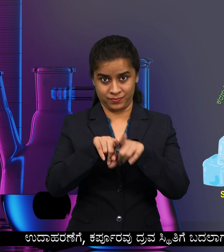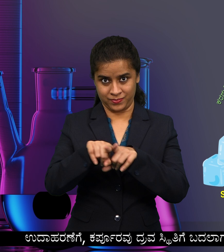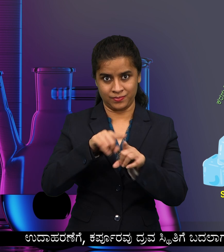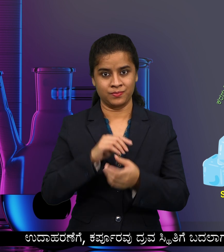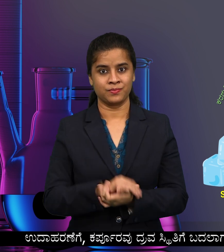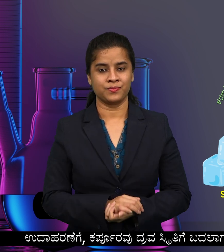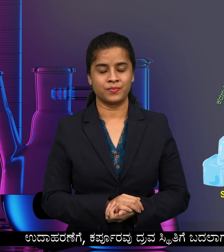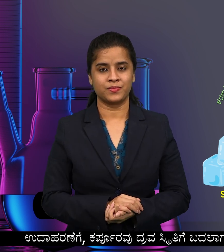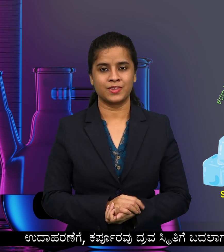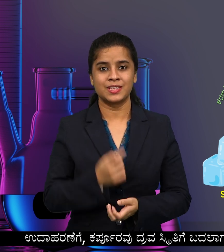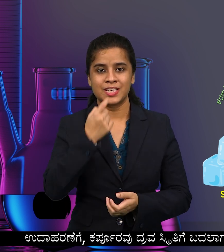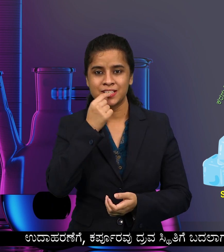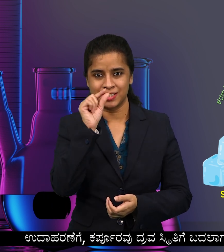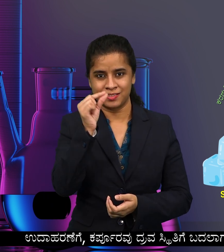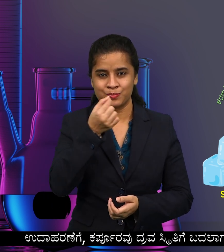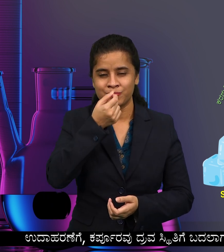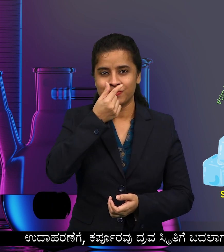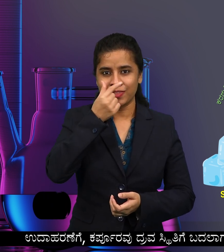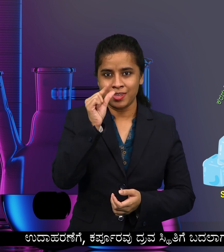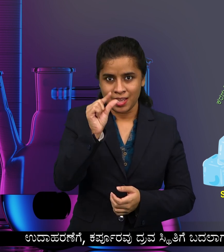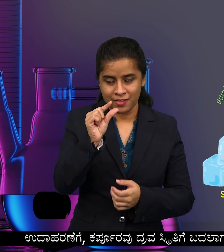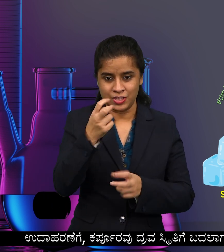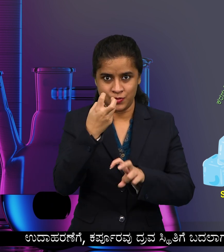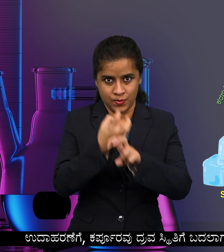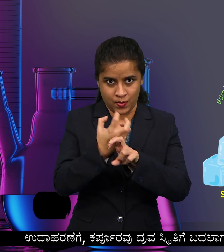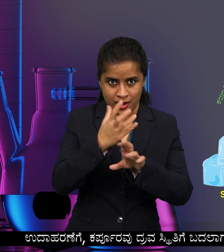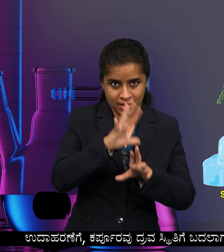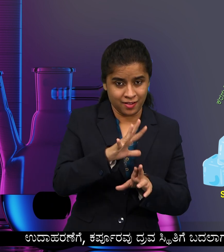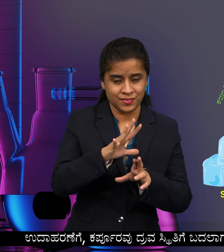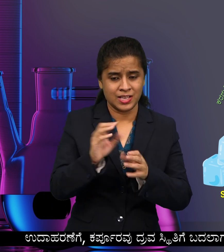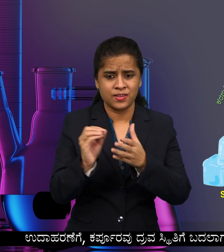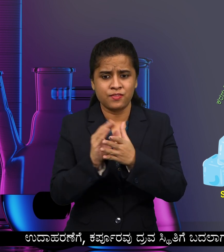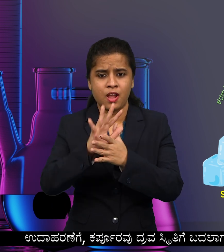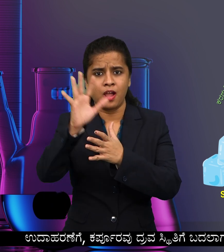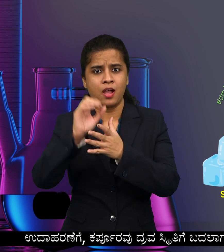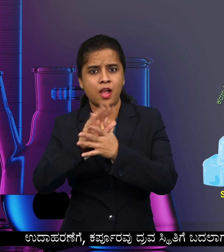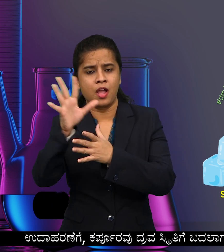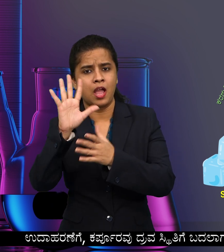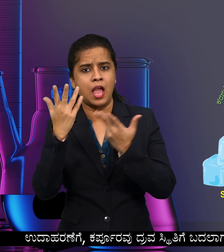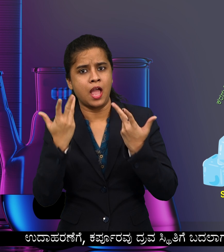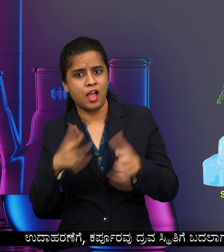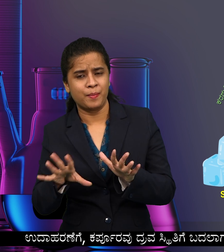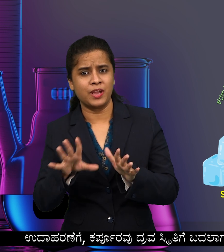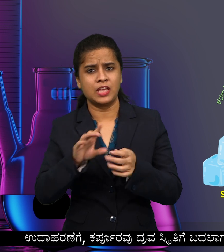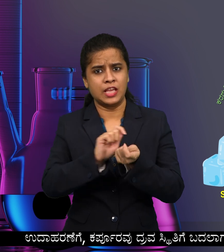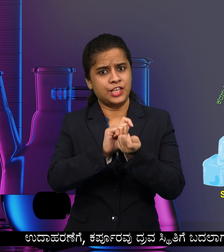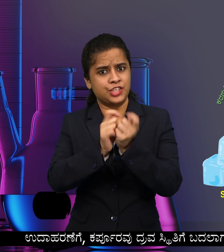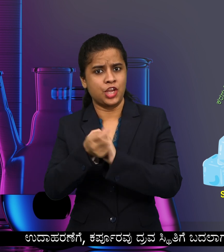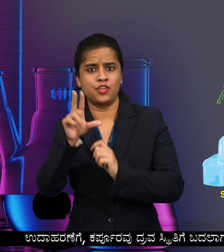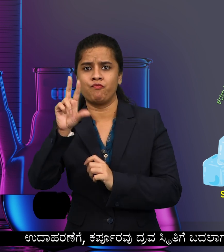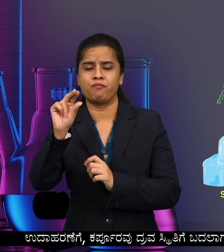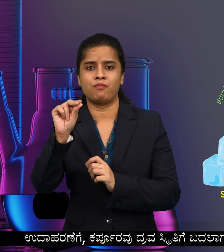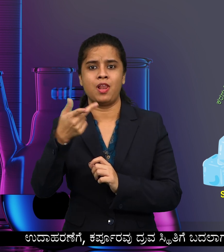ಉದಾಹರಣೆಗೆ, ಕರ್ಪೂರವು ದ್ರವಸ್ಥಿತಿಗೆ ಬದಲಾಗದೆ ನೇರವಾಗಿ ಗಾಳಿಯಲ್ಲಿ ಆವಿಯಾಗುವ ಘನವಸ್ತುವಾಗಿದೆ.